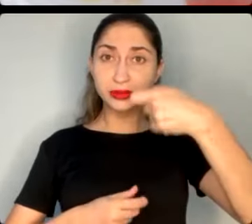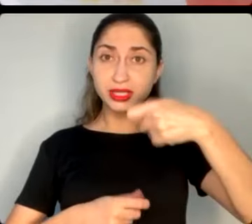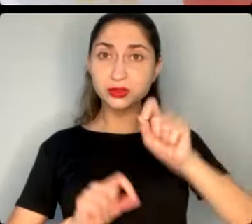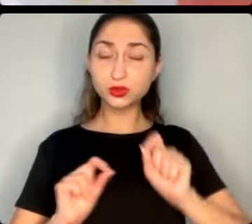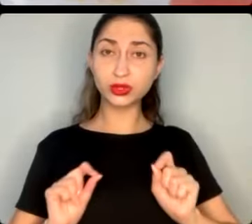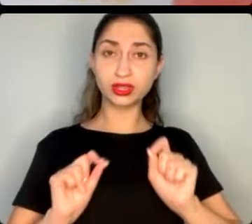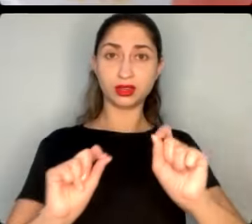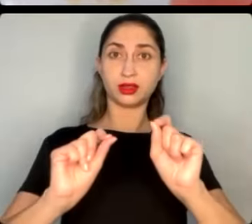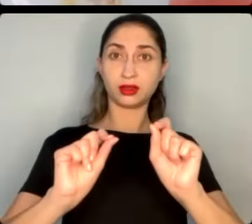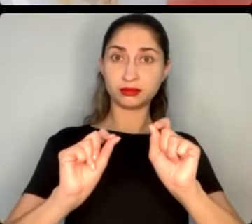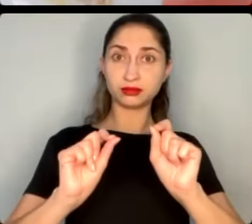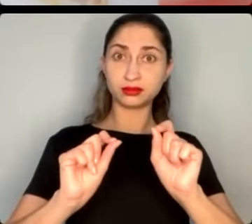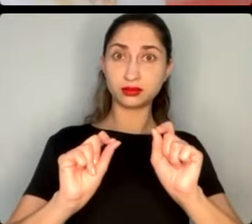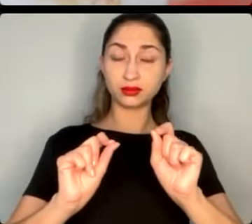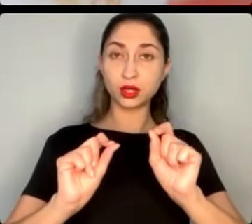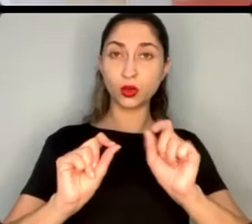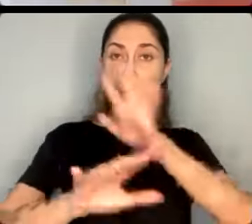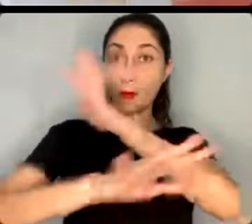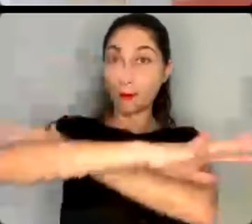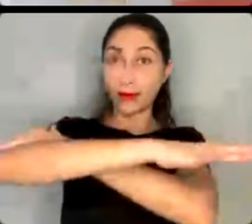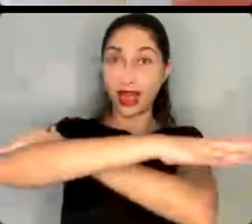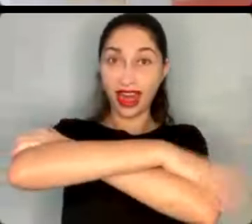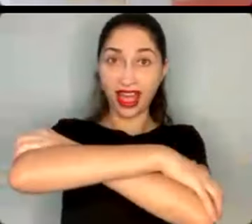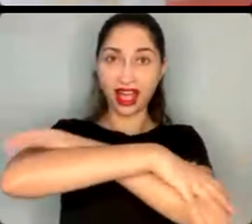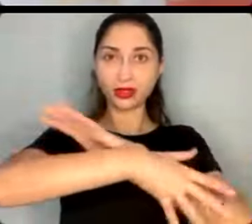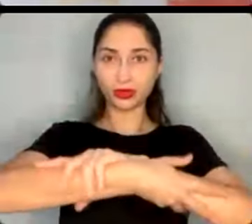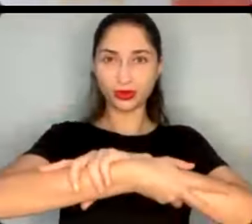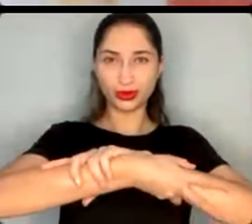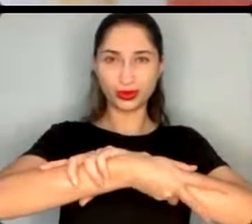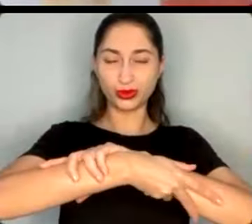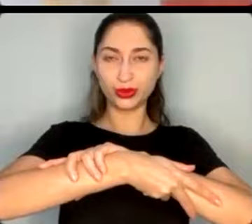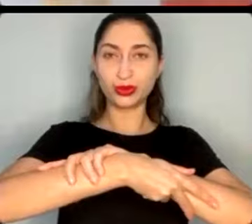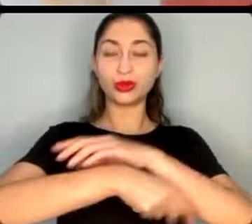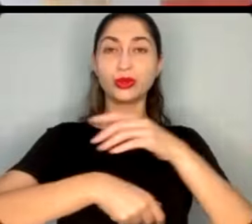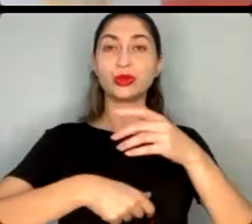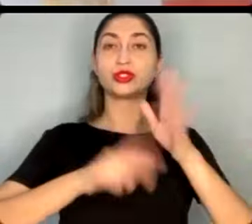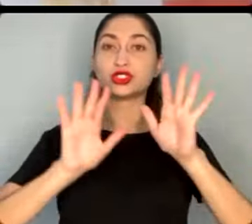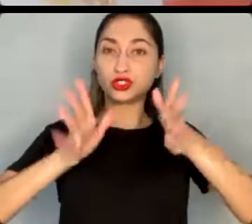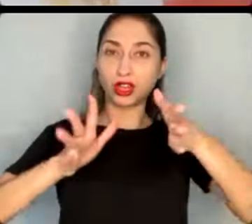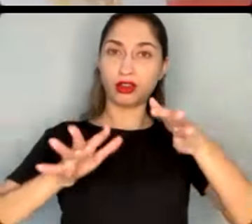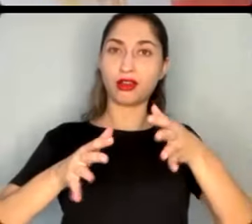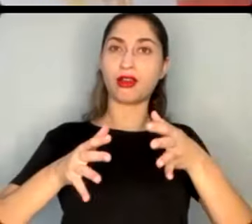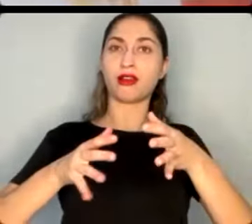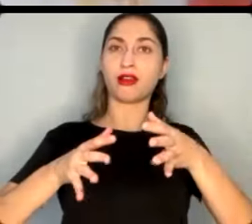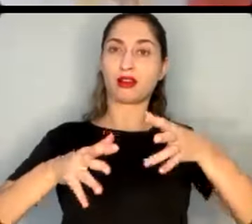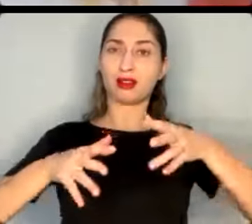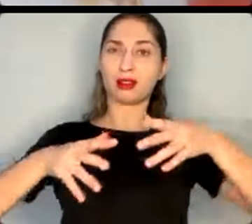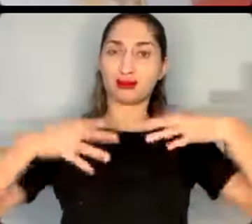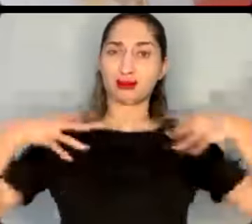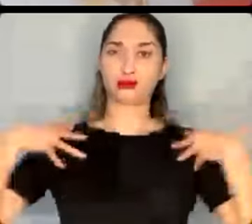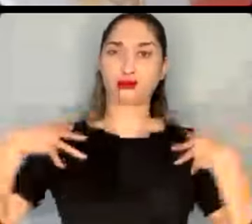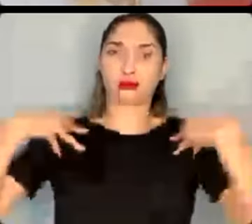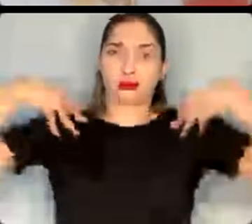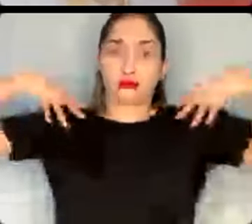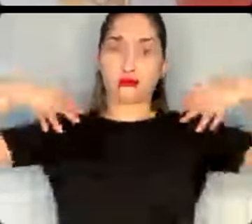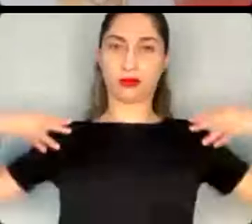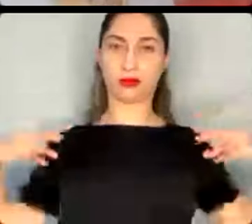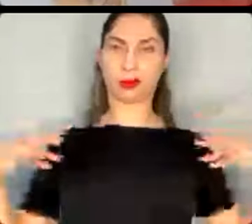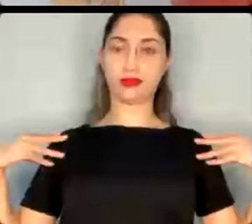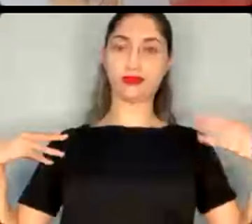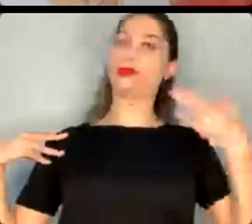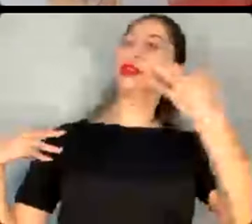ter os braços, né, bem encaixados aqui na cavidade. A gente sabe que a cabeça